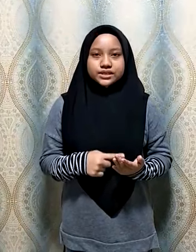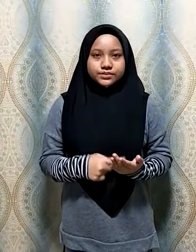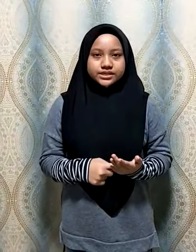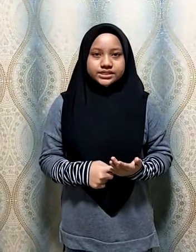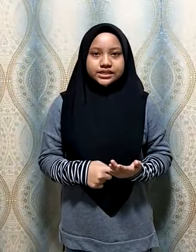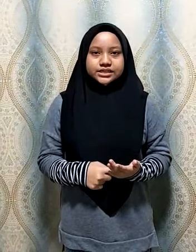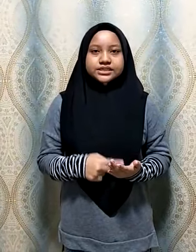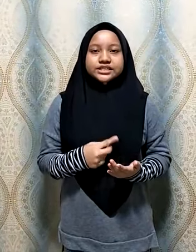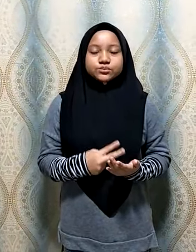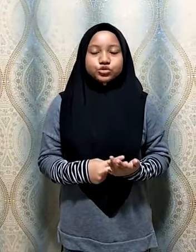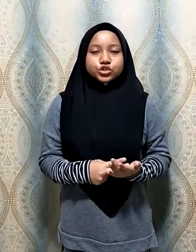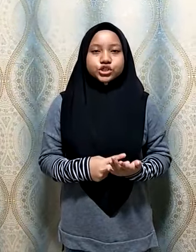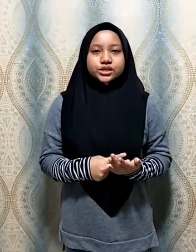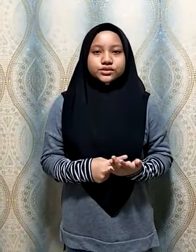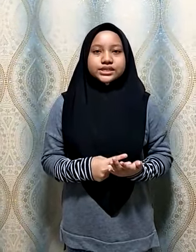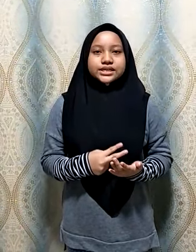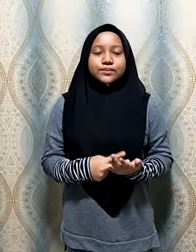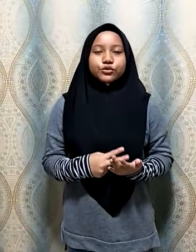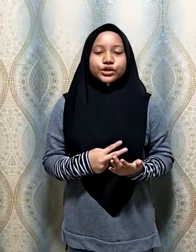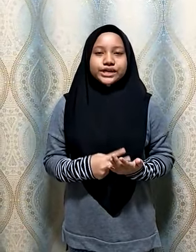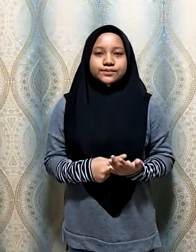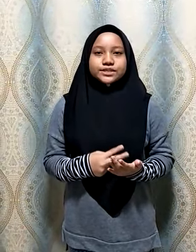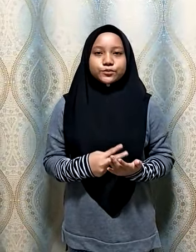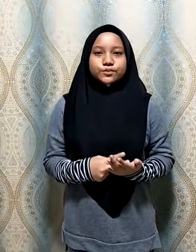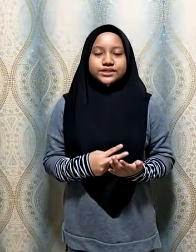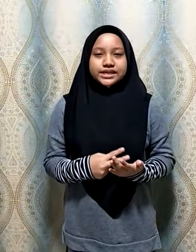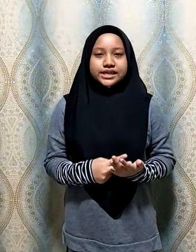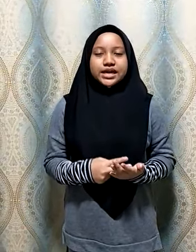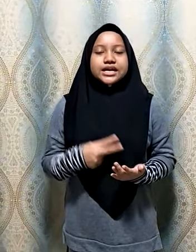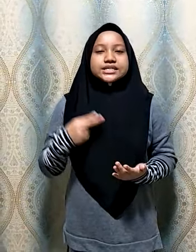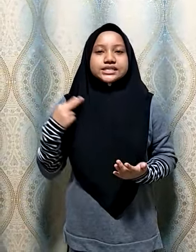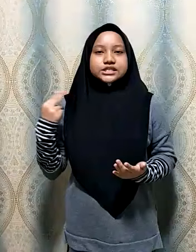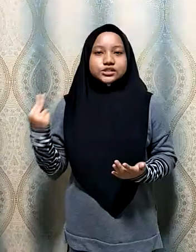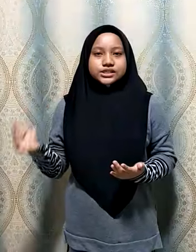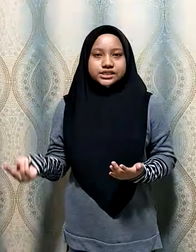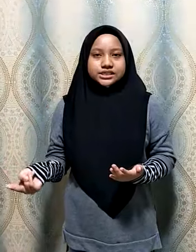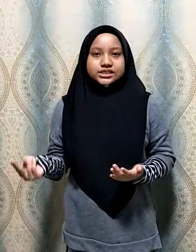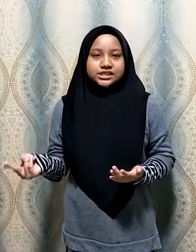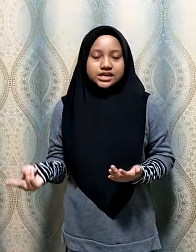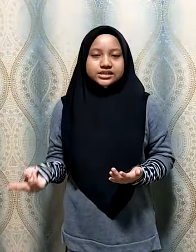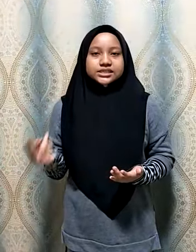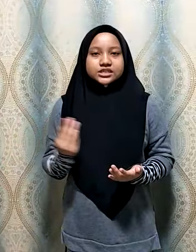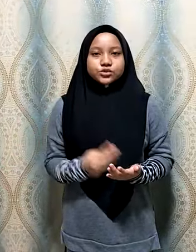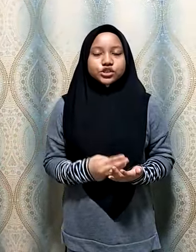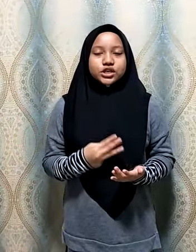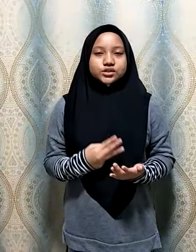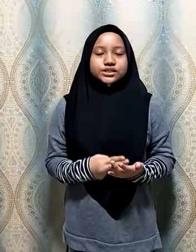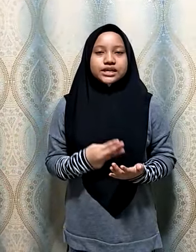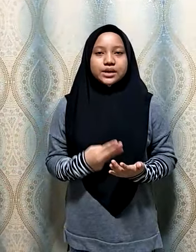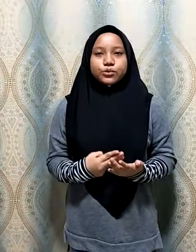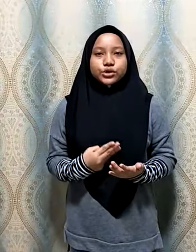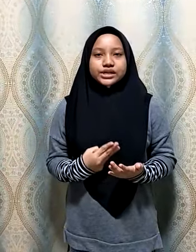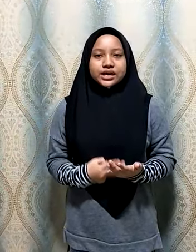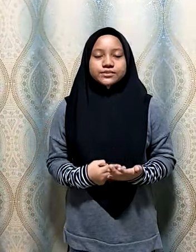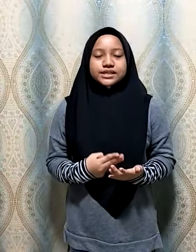2205 sehingga 1766 sebelum Masihi. Seterusnya Shang 1766